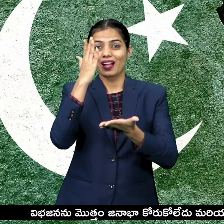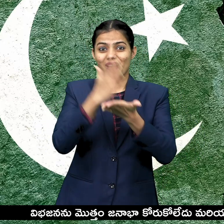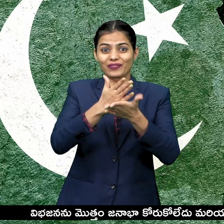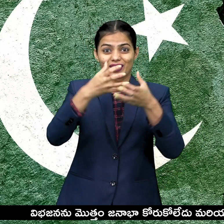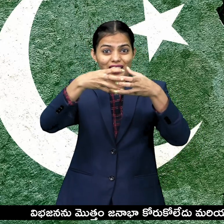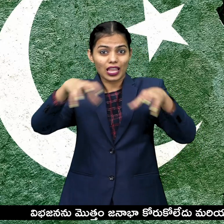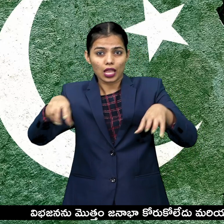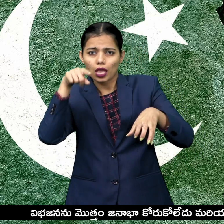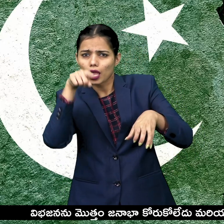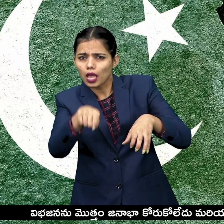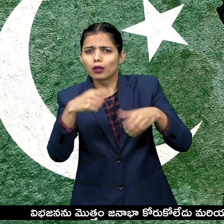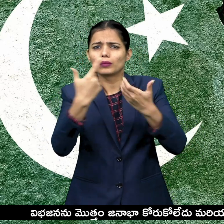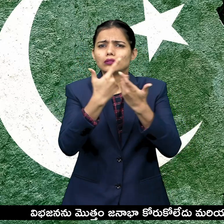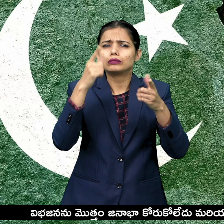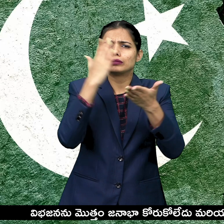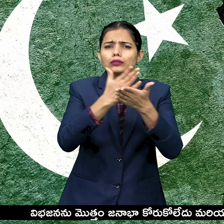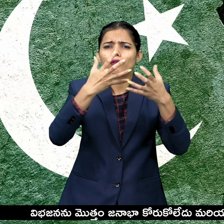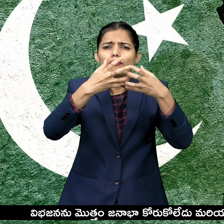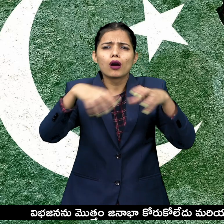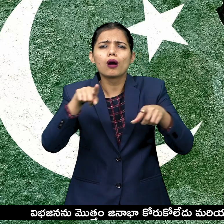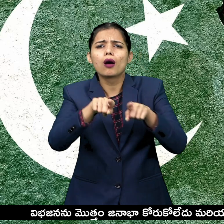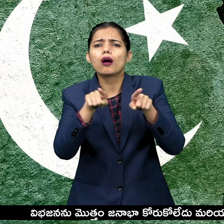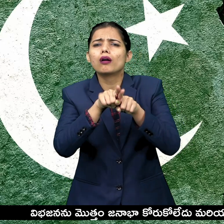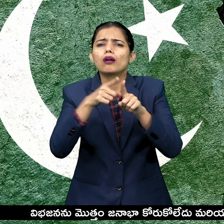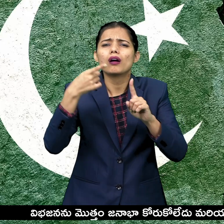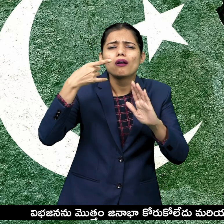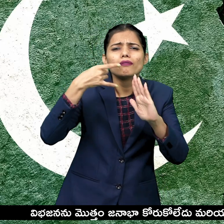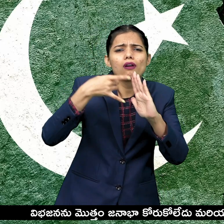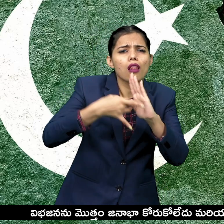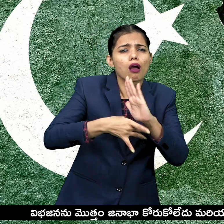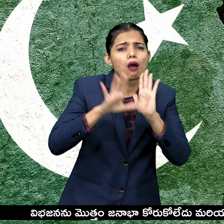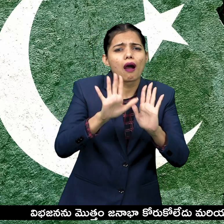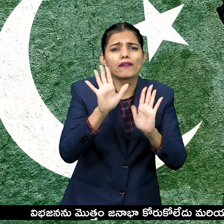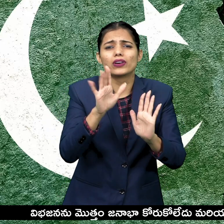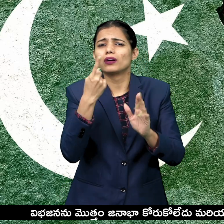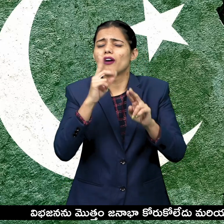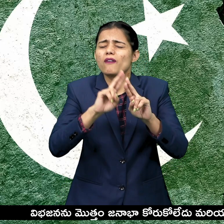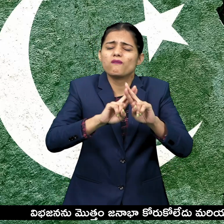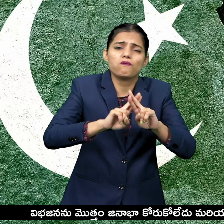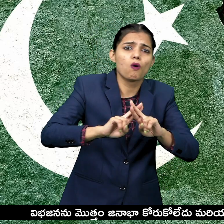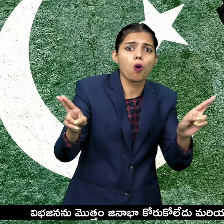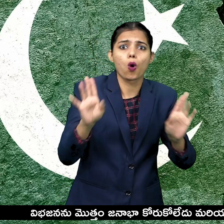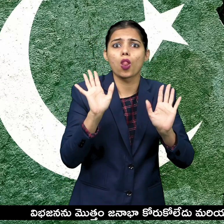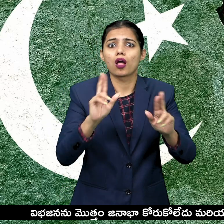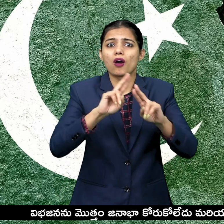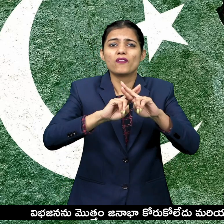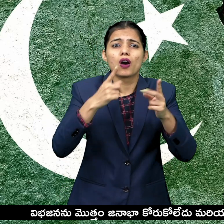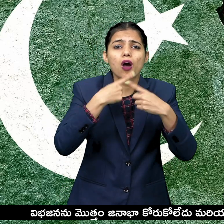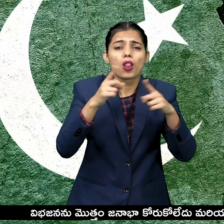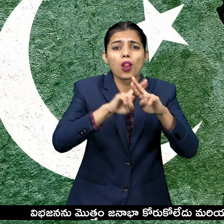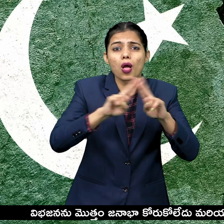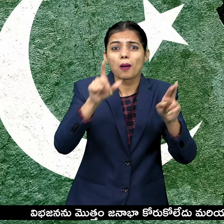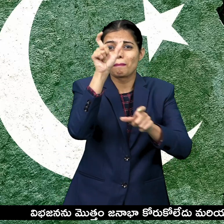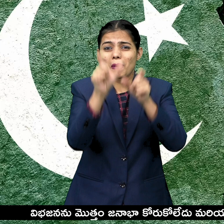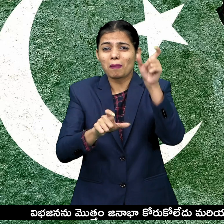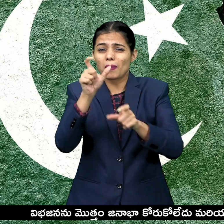విభజనను మొత్తం జనాభా కోరుకోలేదు మరియు వారు ఎందుకు ఈ గొప్ప కష్టాన్ని అనుభవించాల్సి